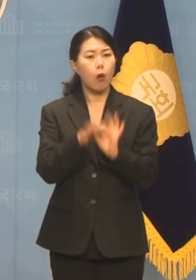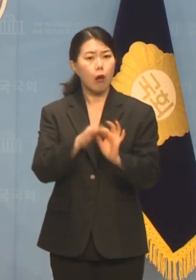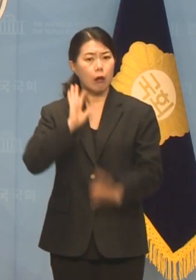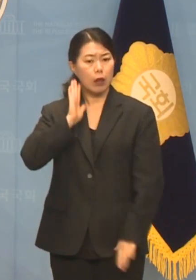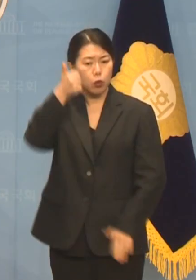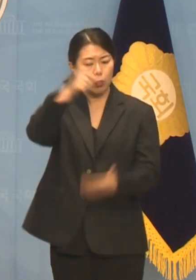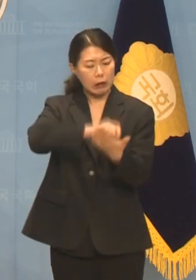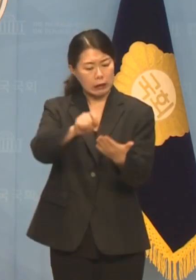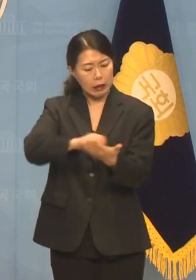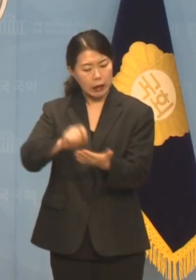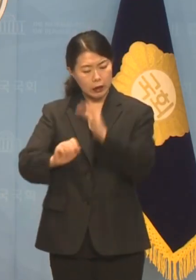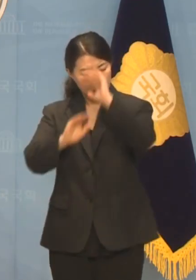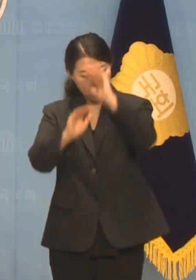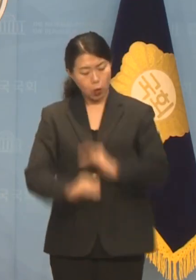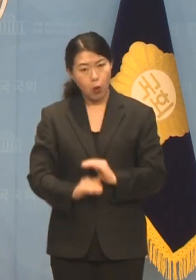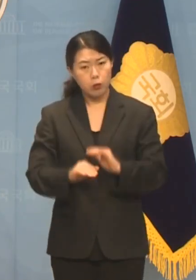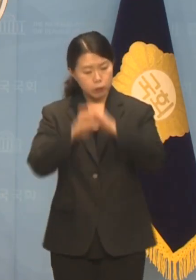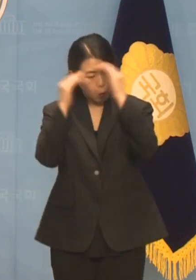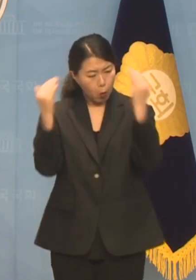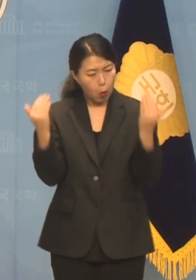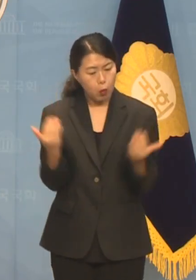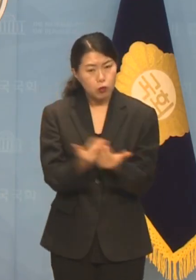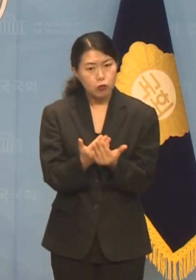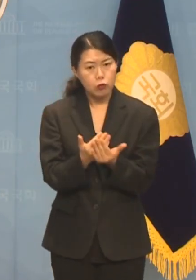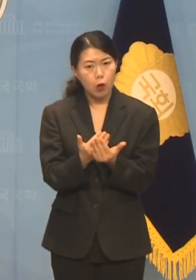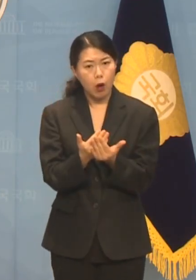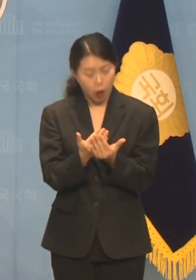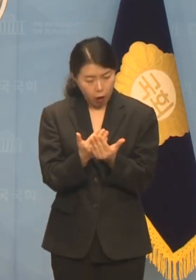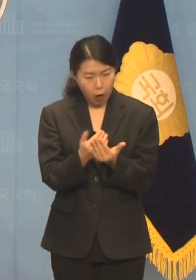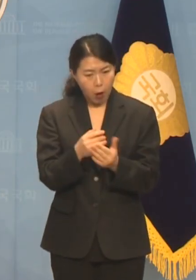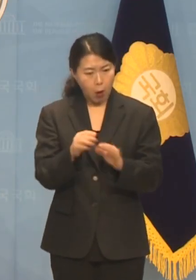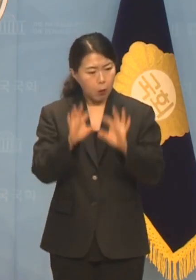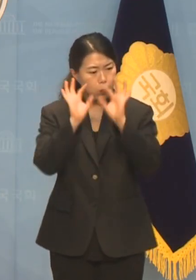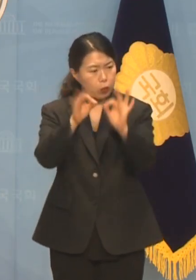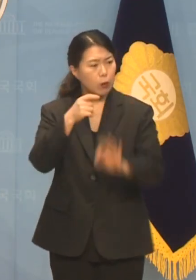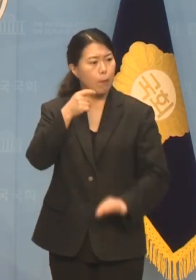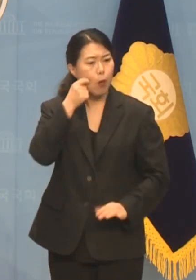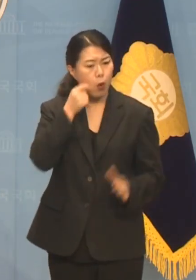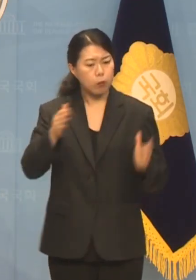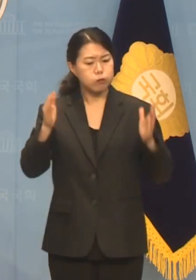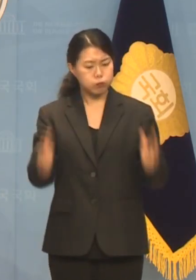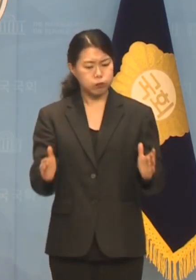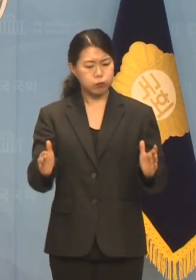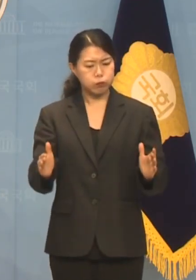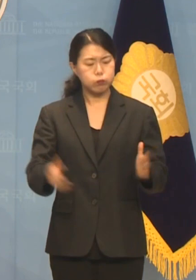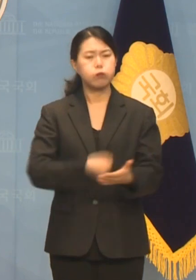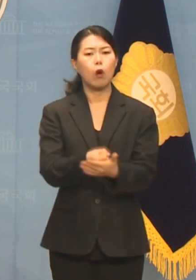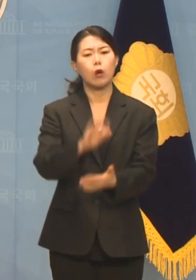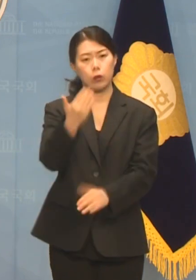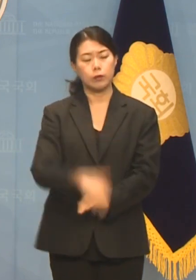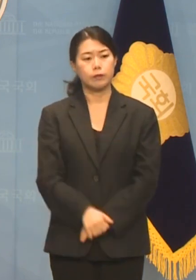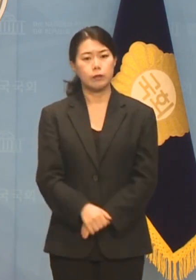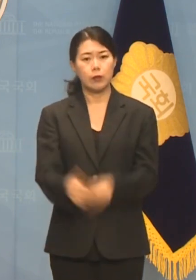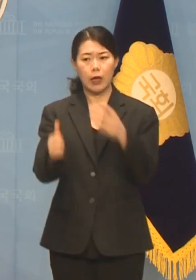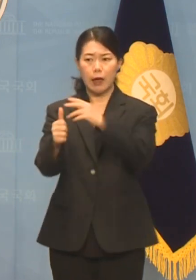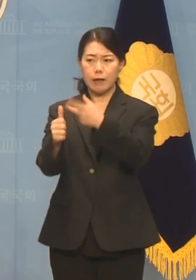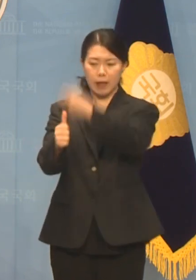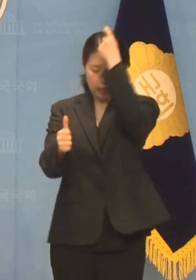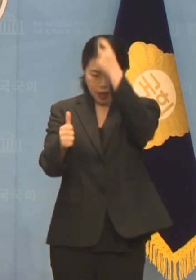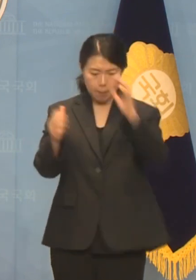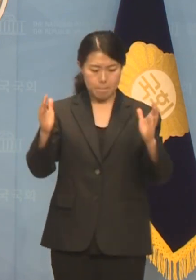대통령 기록물들이 사실상 봉인될지도 모릅니다. 탄핵 시기에 맞춰서